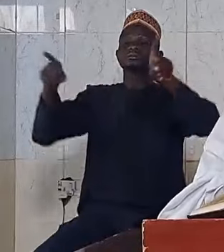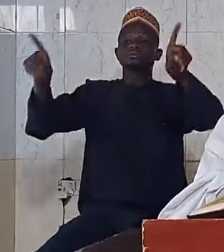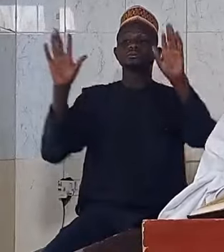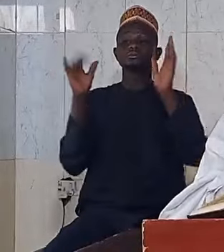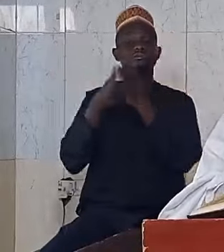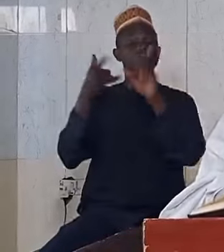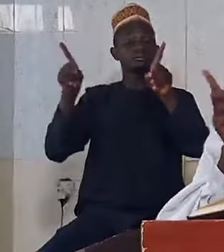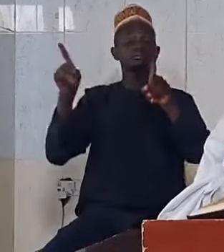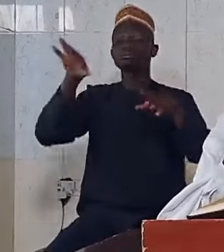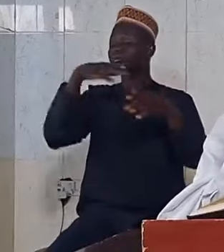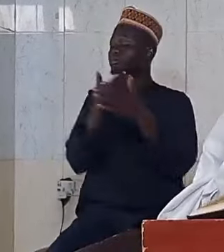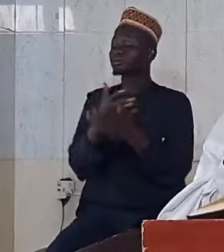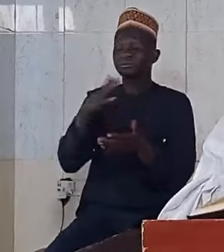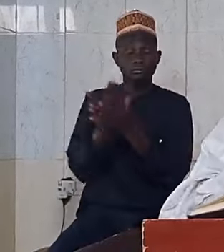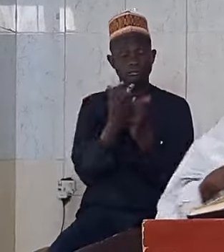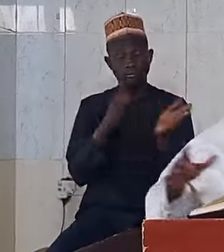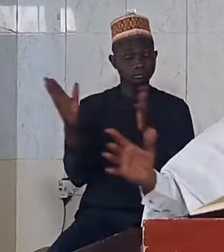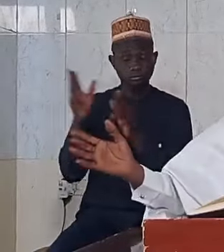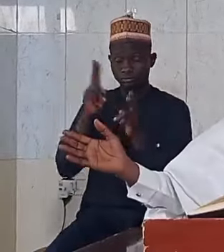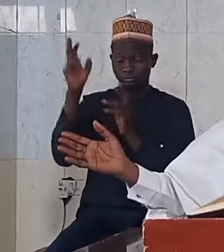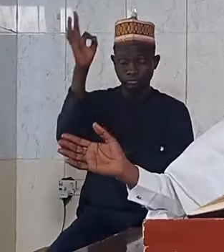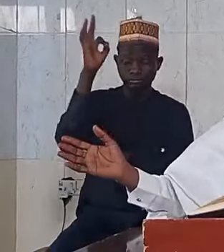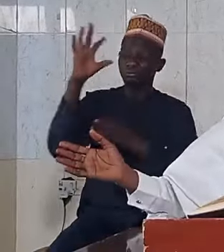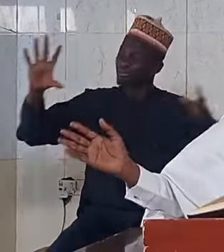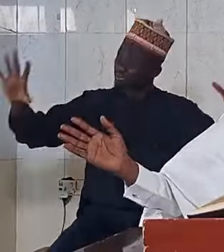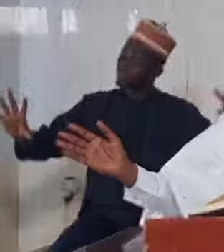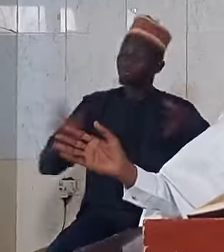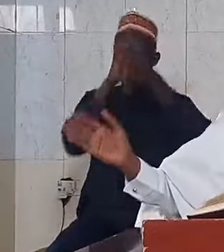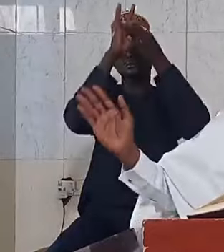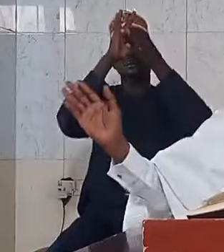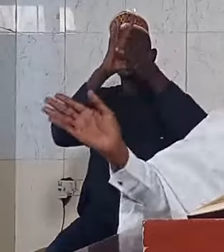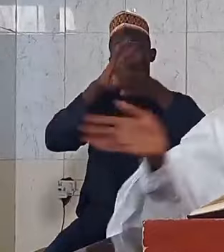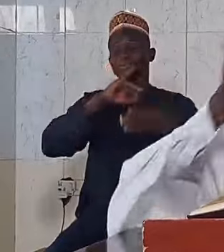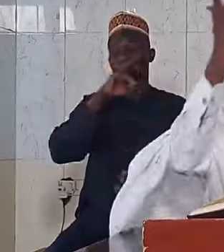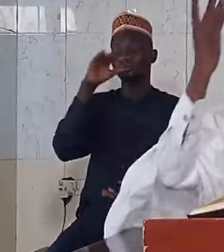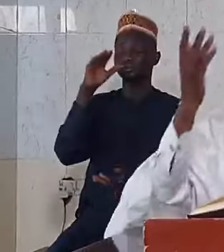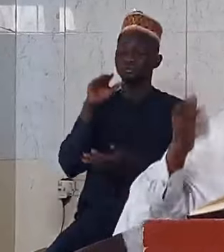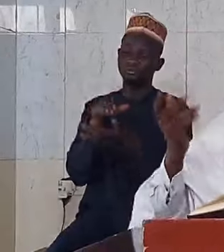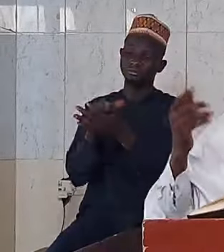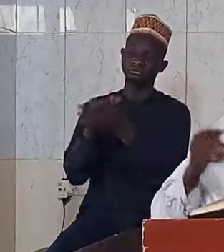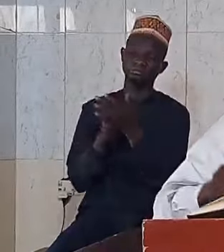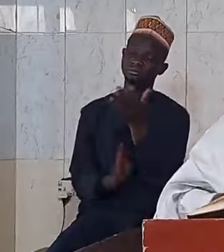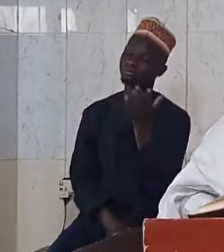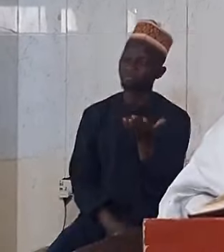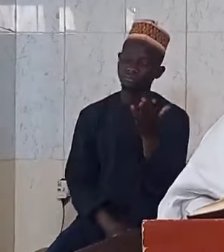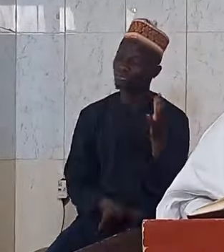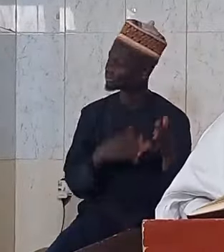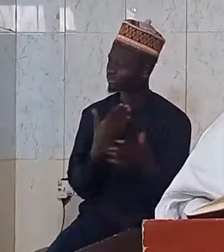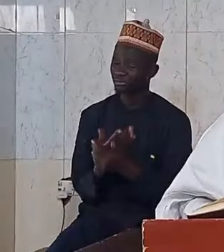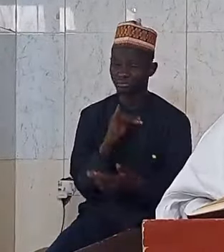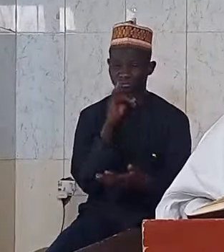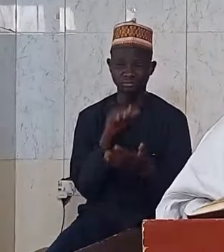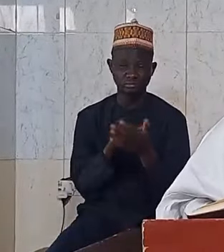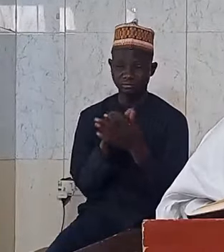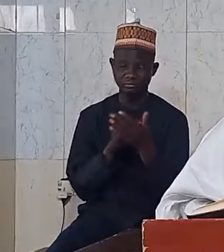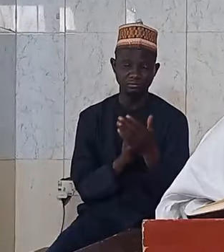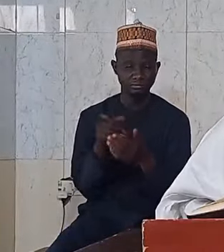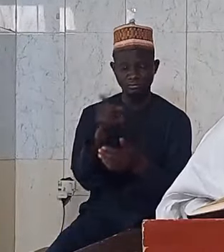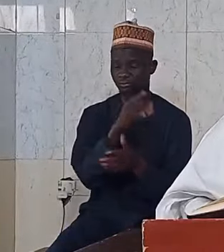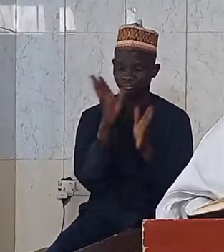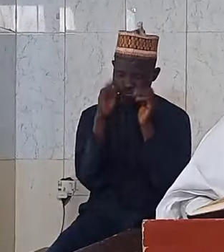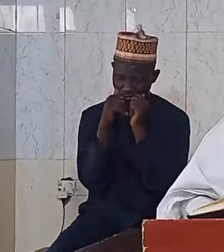yi to duk wannan plan ɗin na shaidan sai Allah ya tattara shi gaba ɗaya ya ce innahu kana da'ifan duk mai rauni ne to tunda ku kai